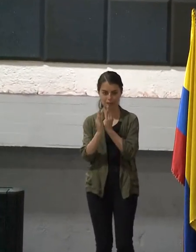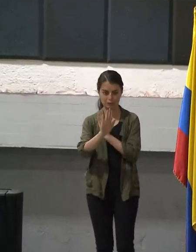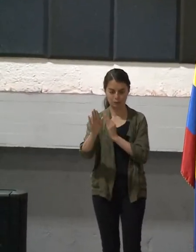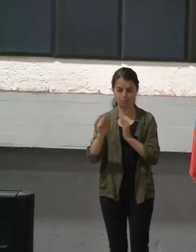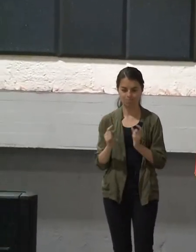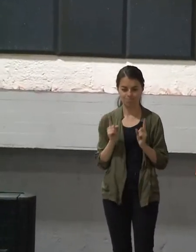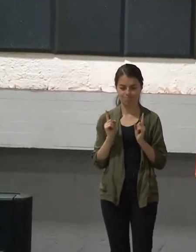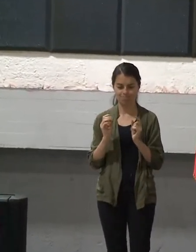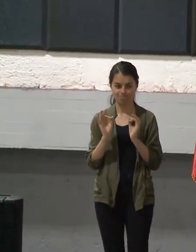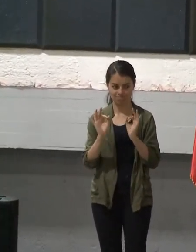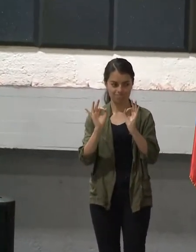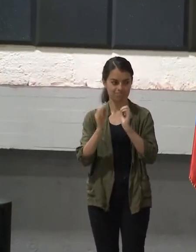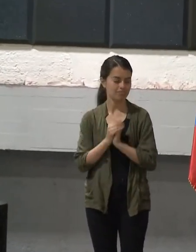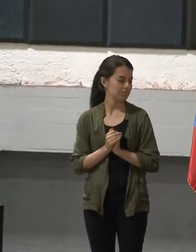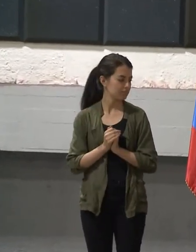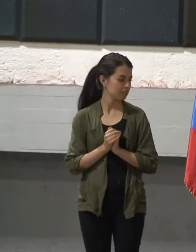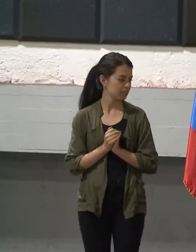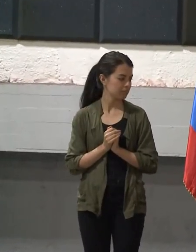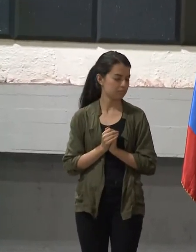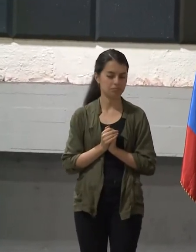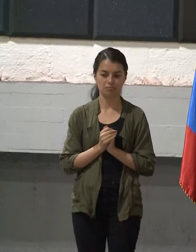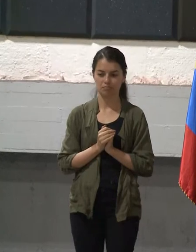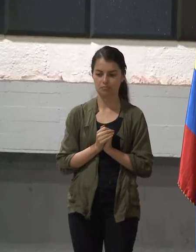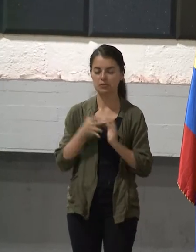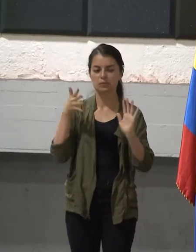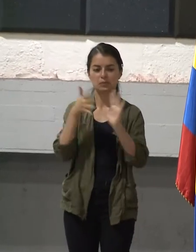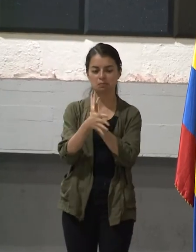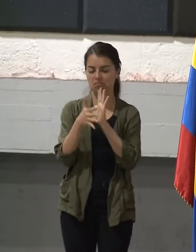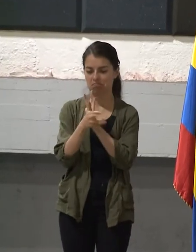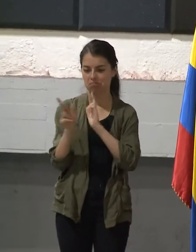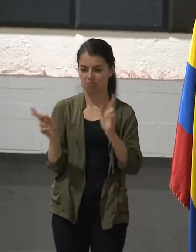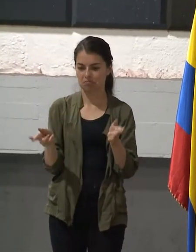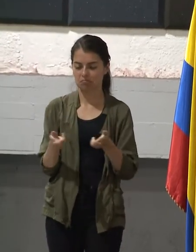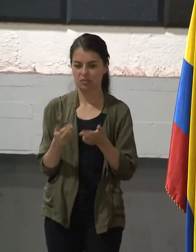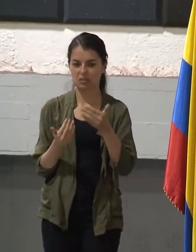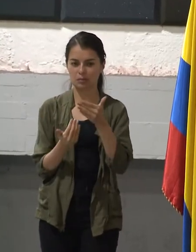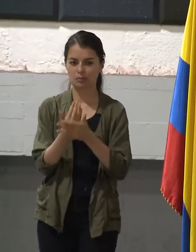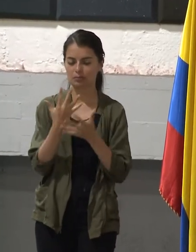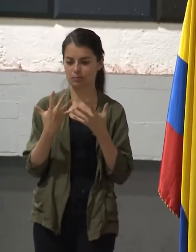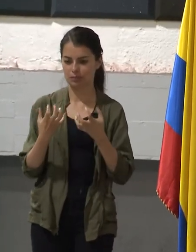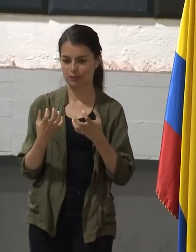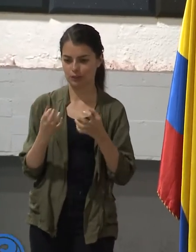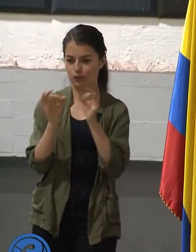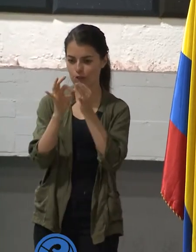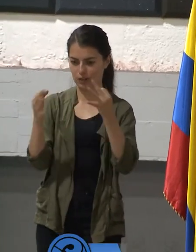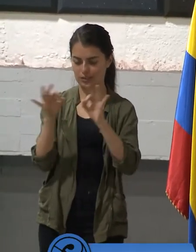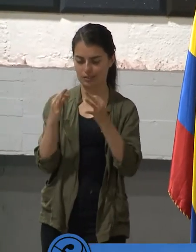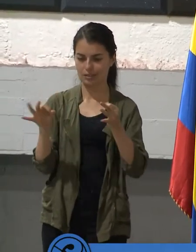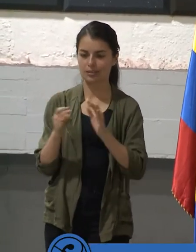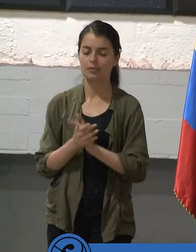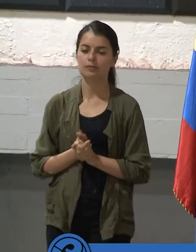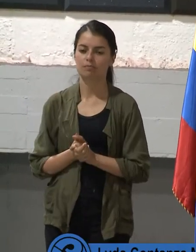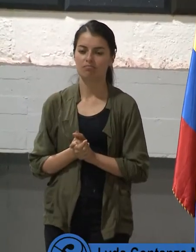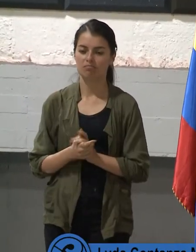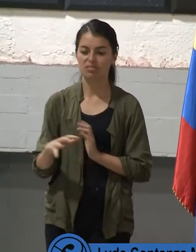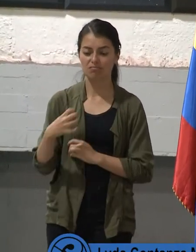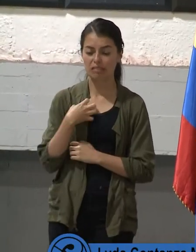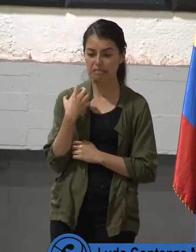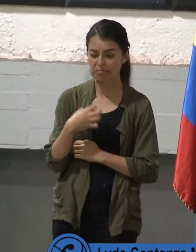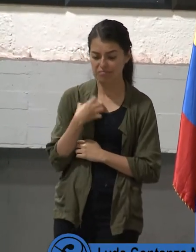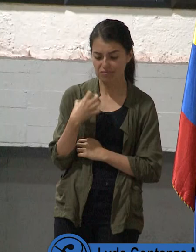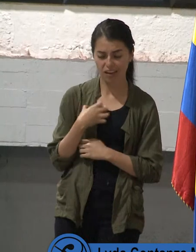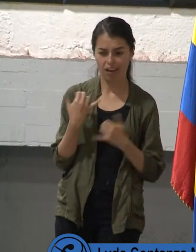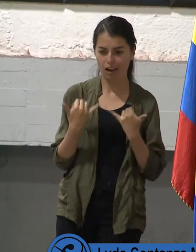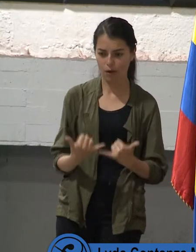bueno prepare estas cortitas palabras quiero empezar con estas con estas frases no te quejes del presente